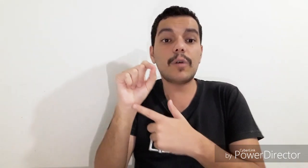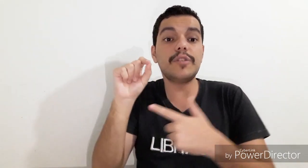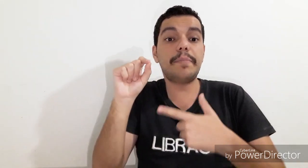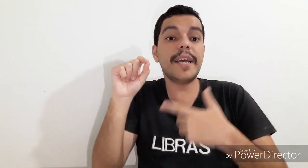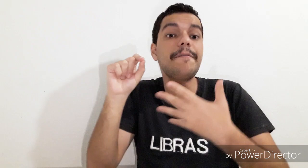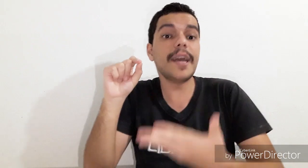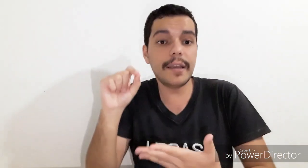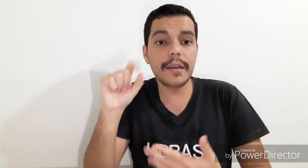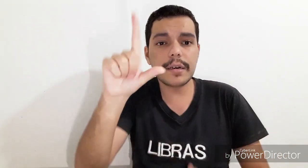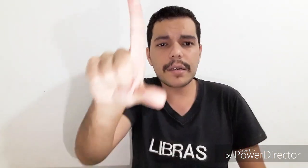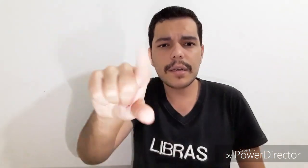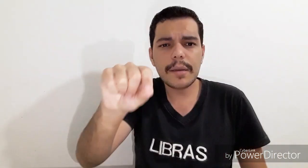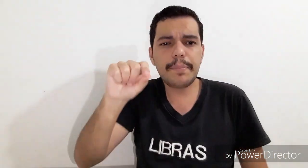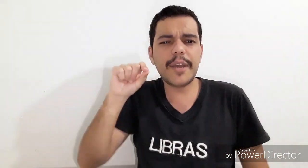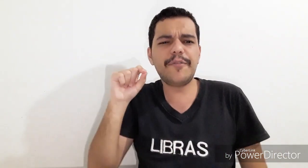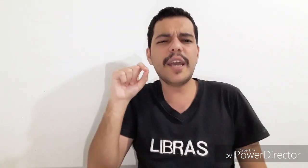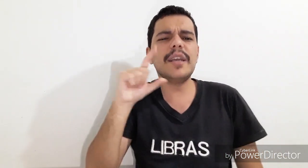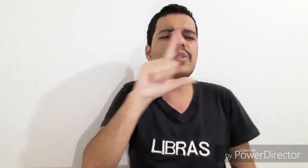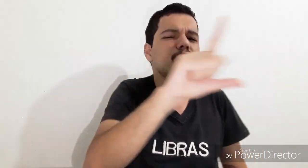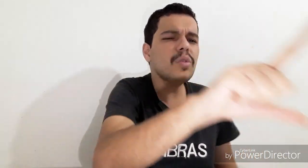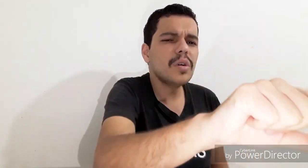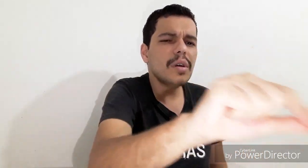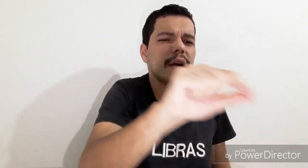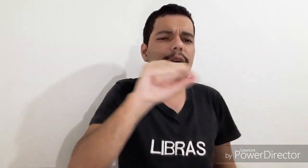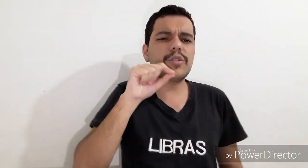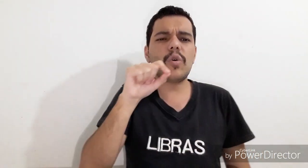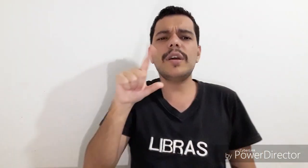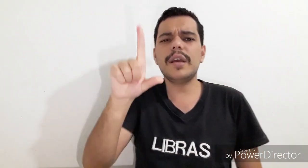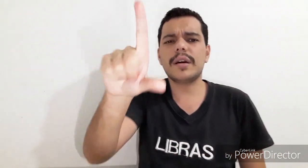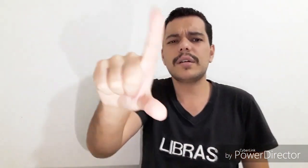de preferir, preferido, escolher.